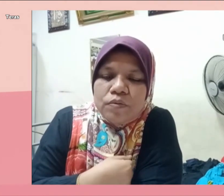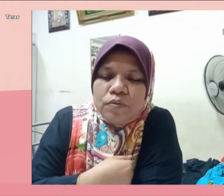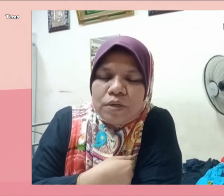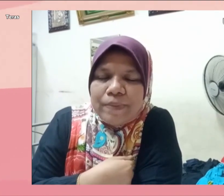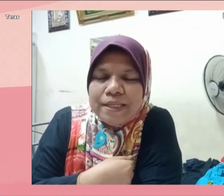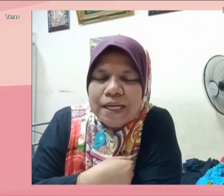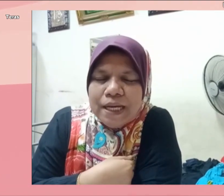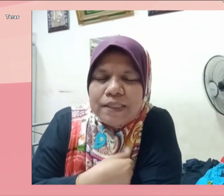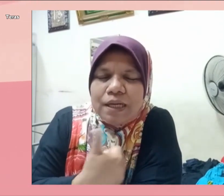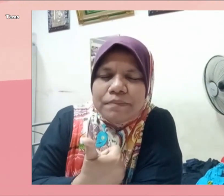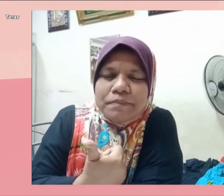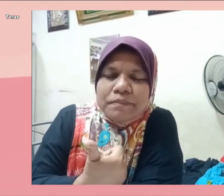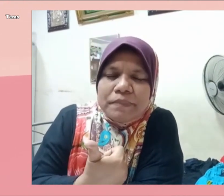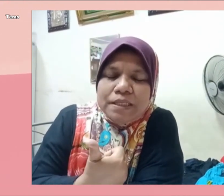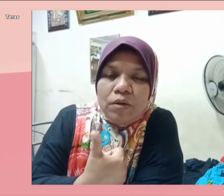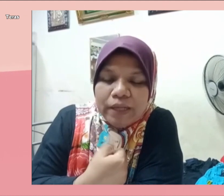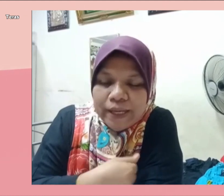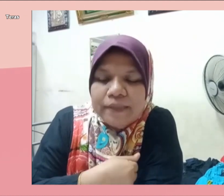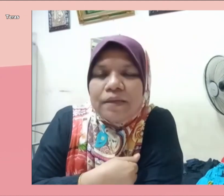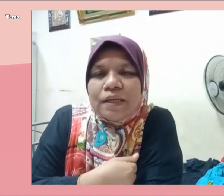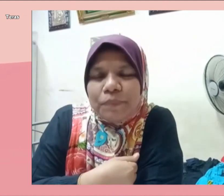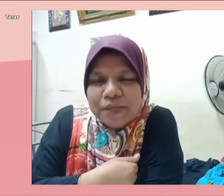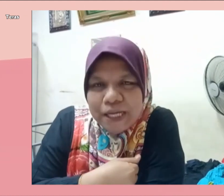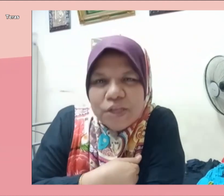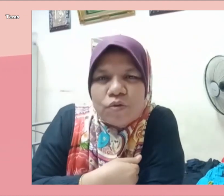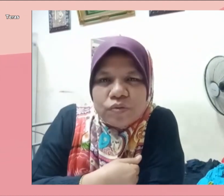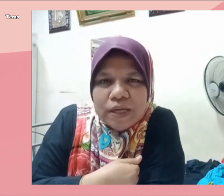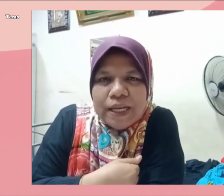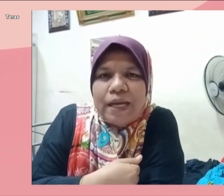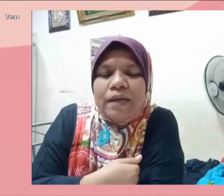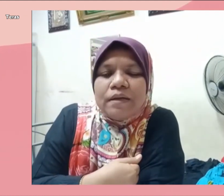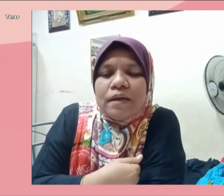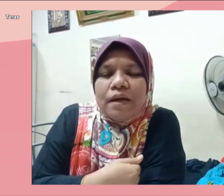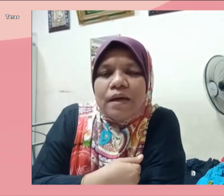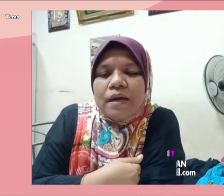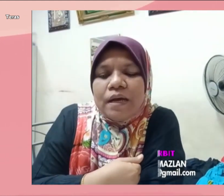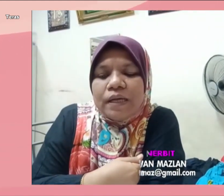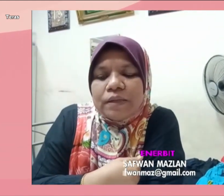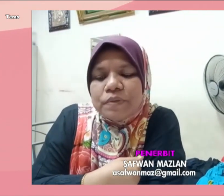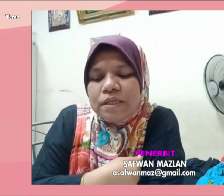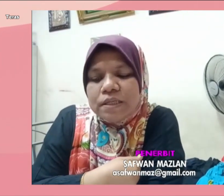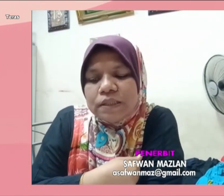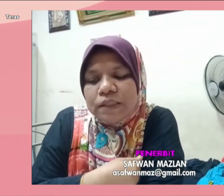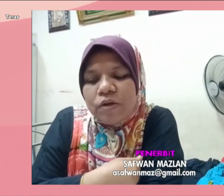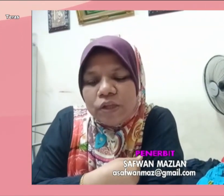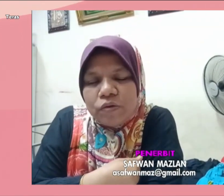guna ah dalam raja kangen tapi dia dikutuk ada ah tapi saya tengok-tengok